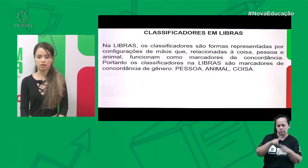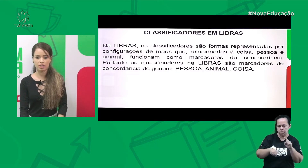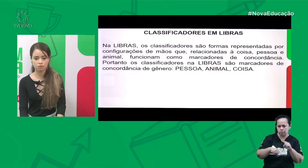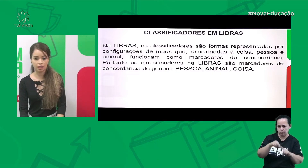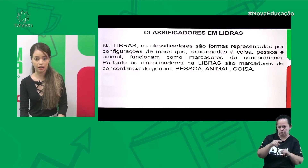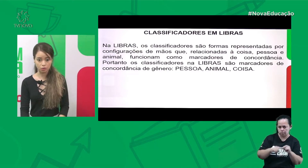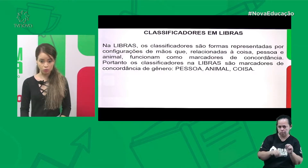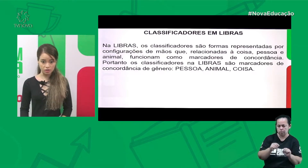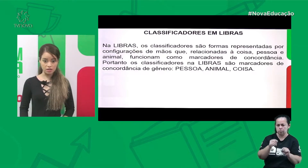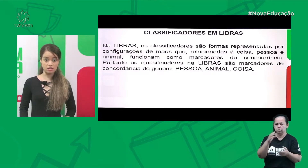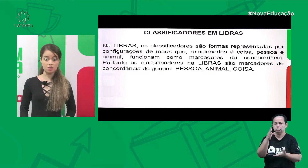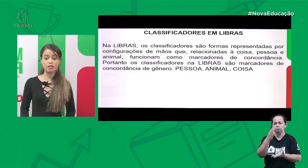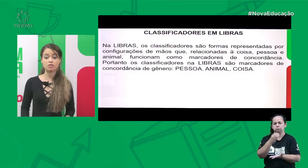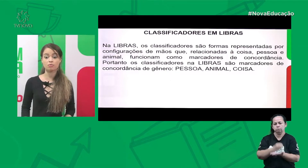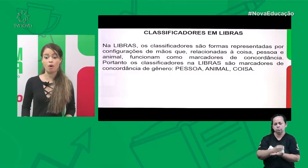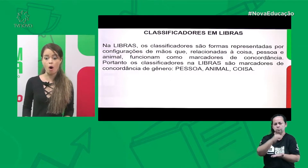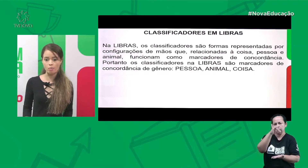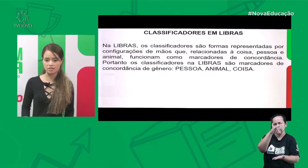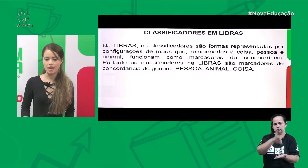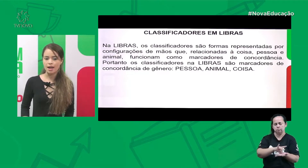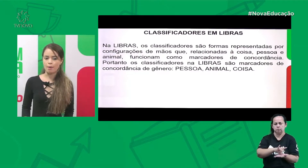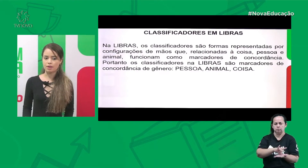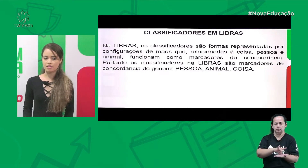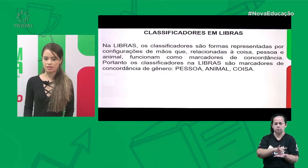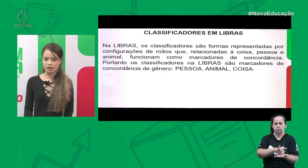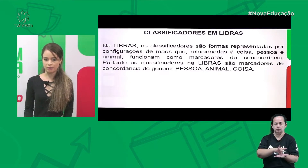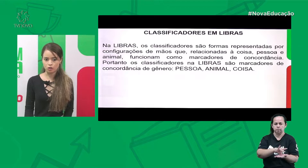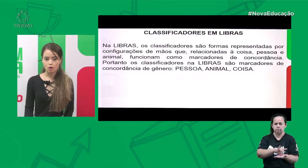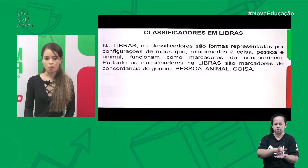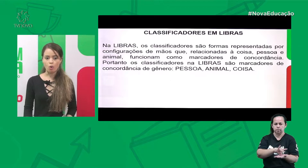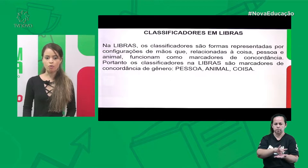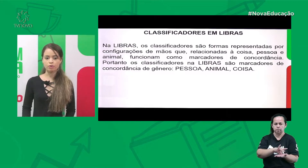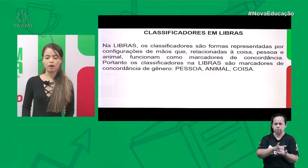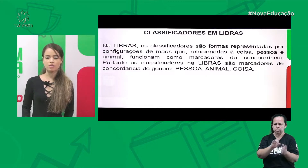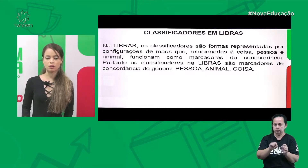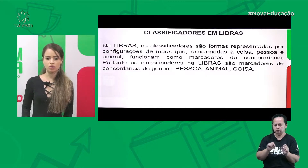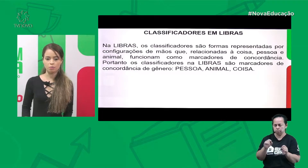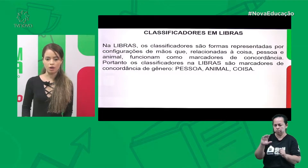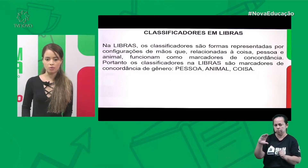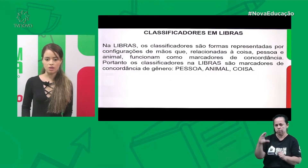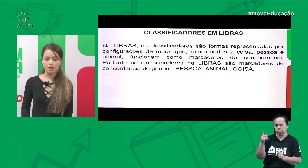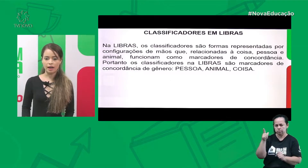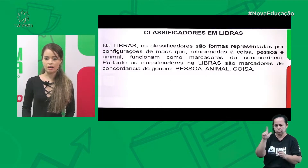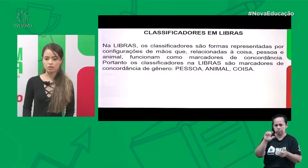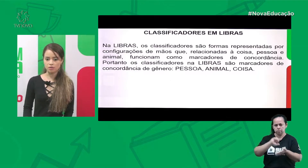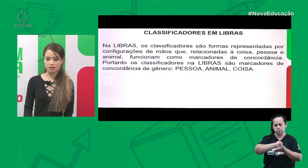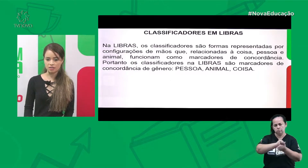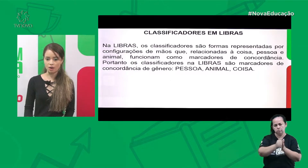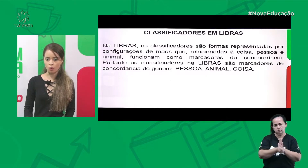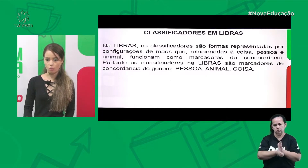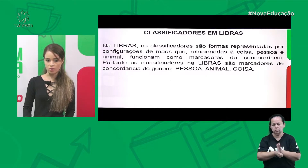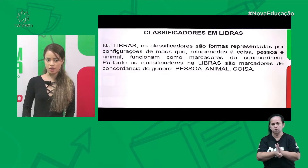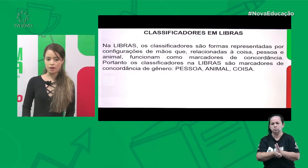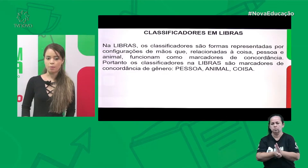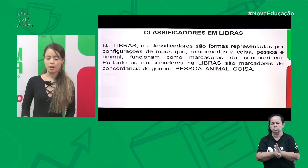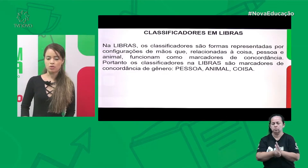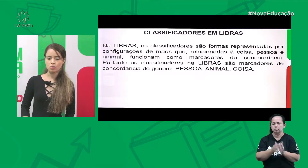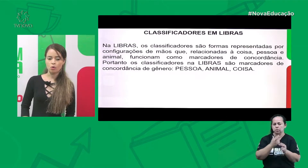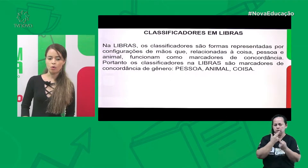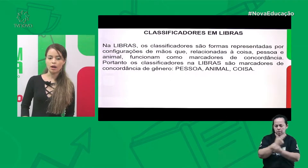Libras, os classificadores, eles são as formas representadas por configurações de mãos relacionadas a